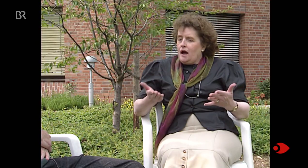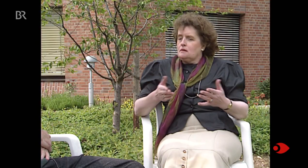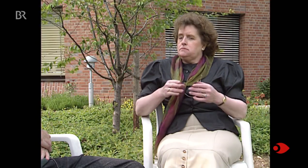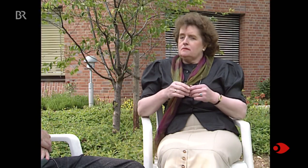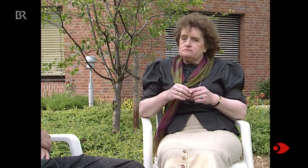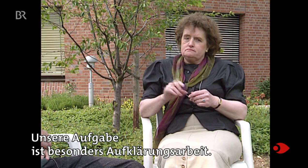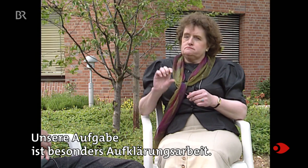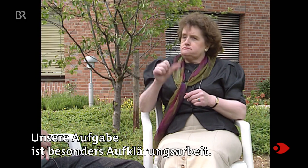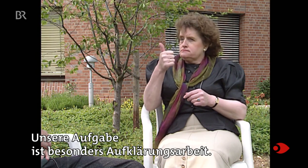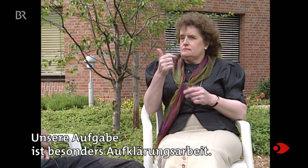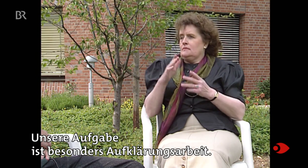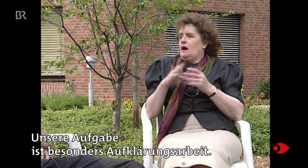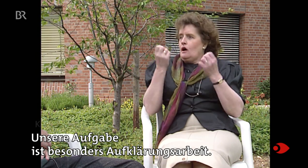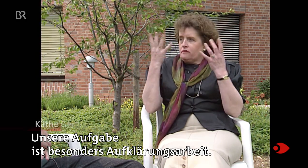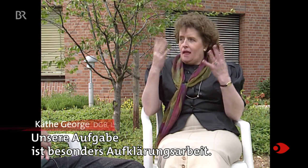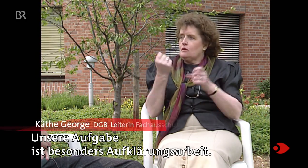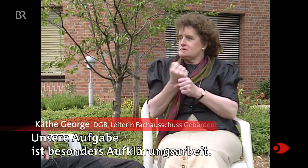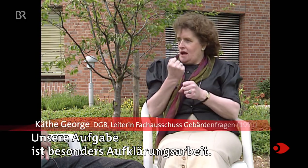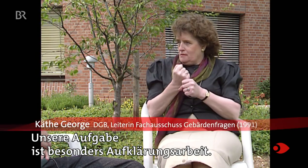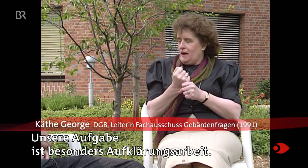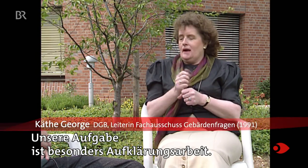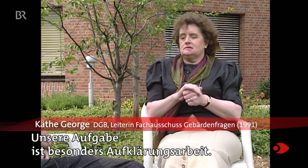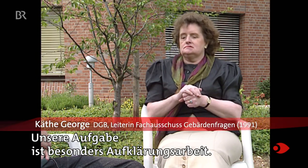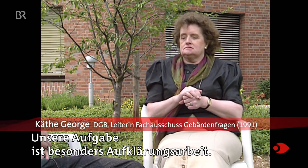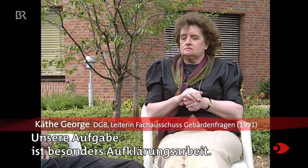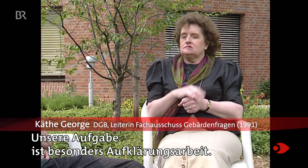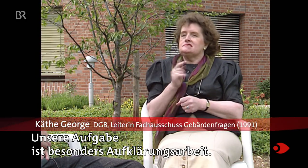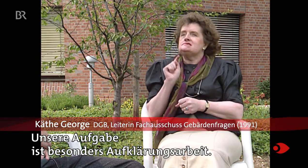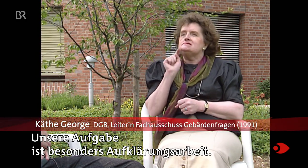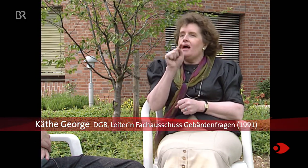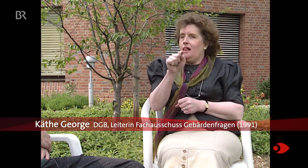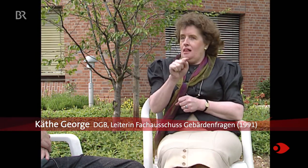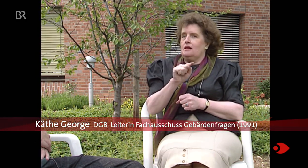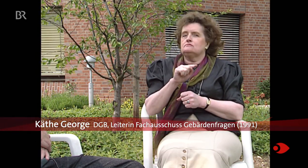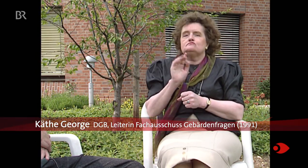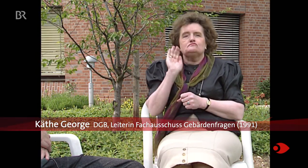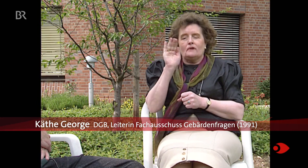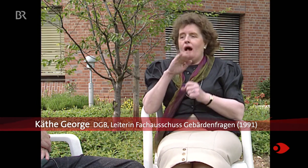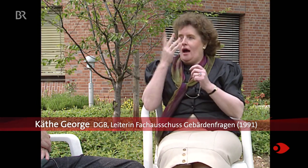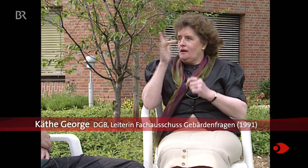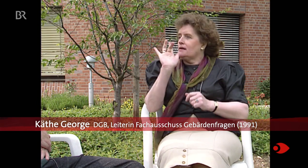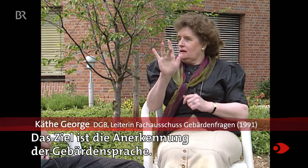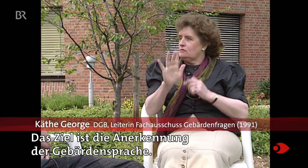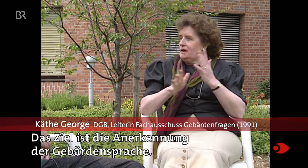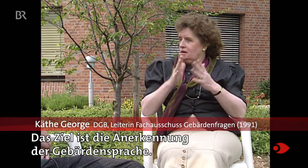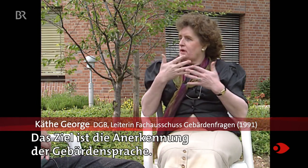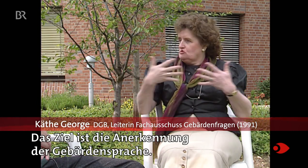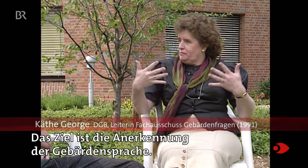Unsere Aufgabe ist besonders Aufklärungsarbeit. Das Ziel ist die